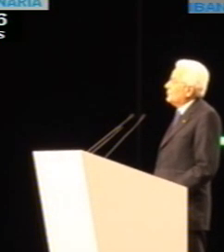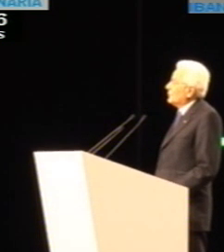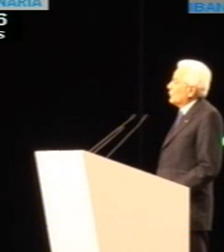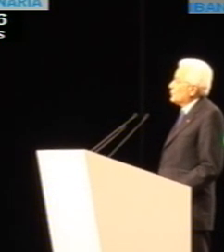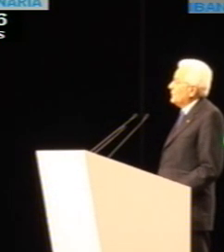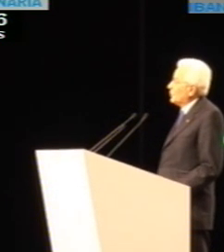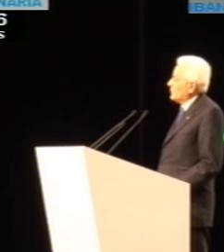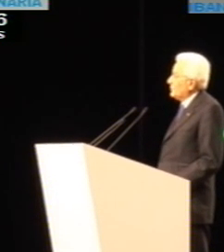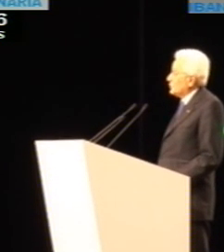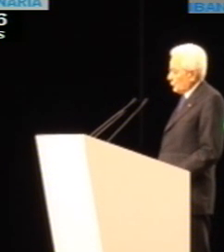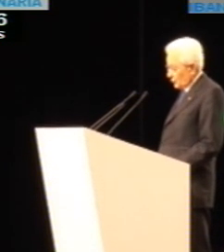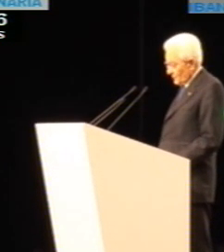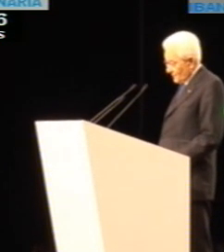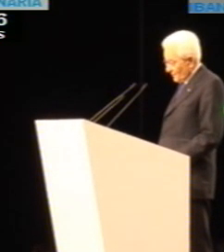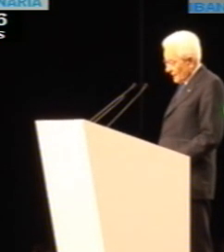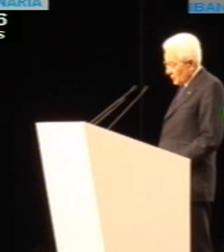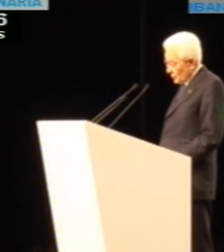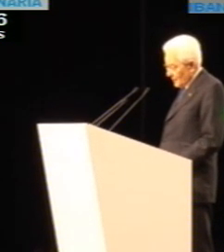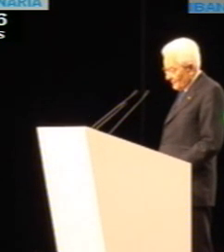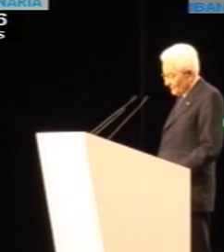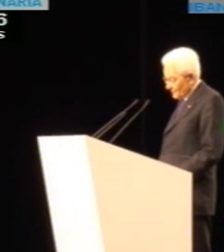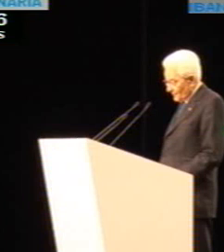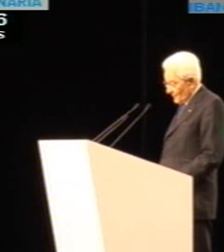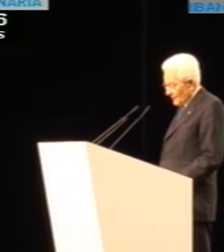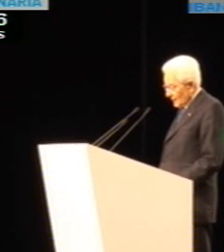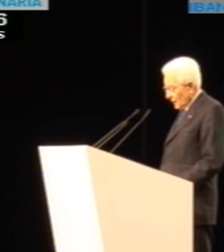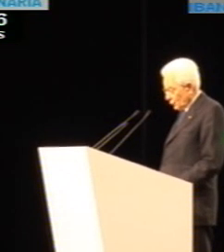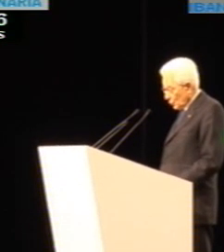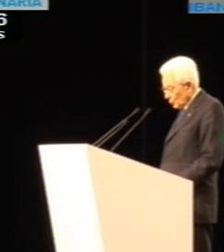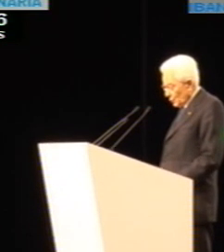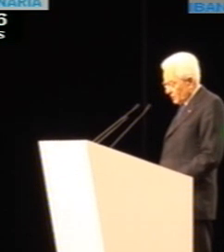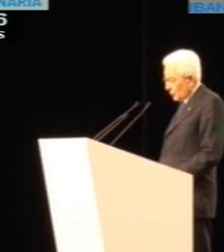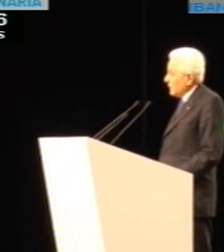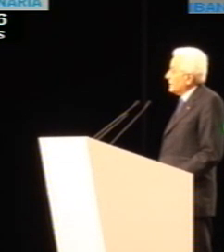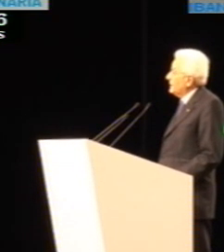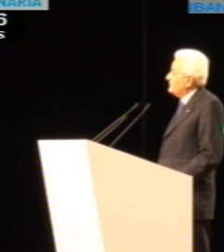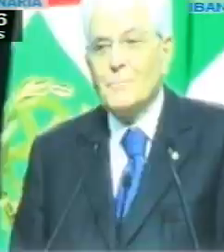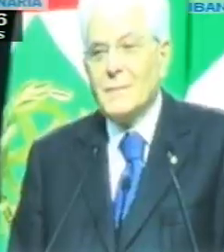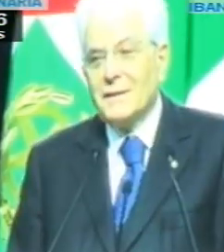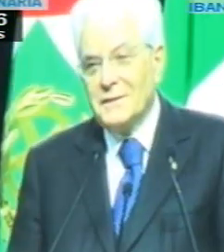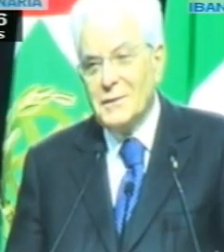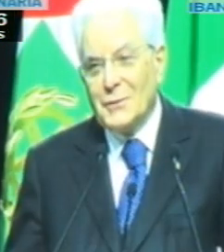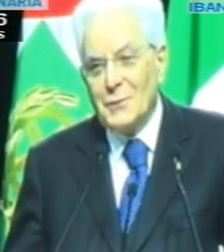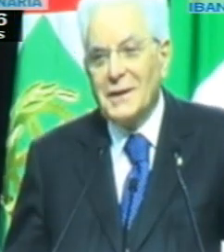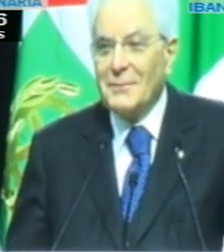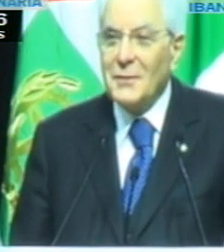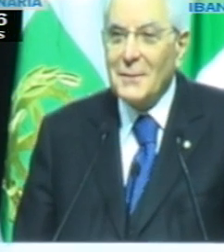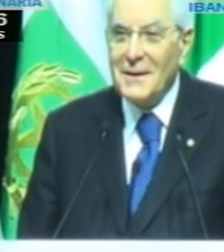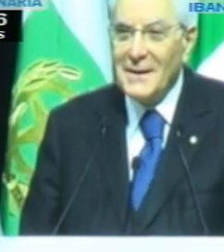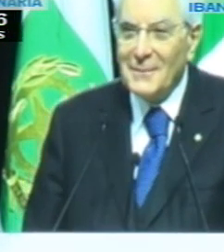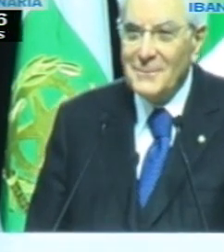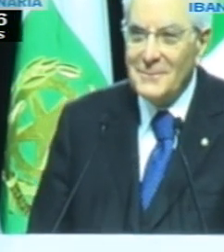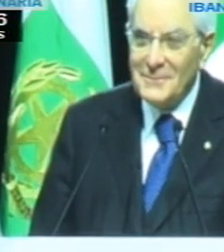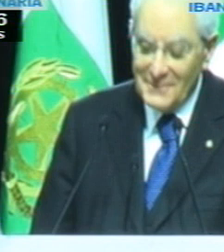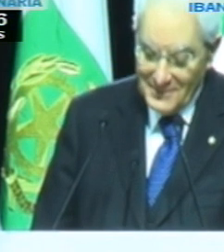7 febbraio scorso, quando il mondo era diverso e il coronavirus solo un timore, aveva invitato il mondo del volontariato riunito